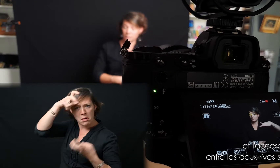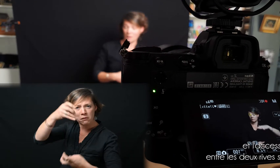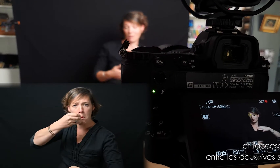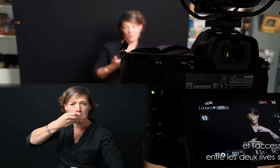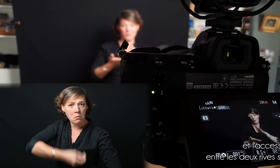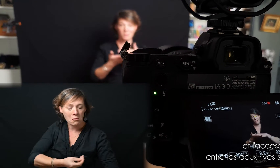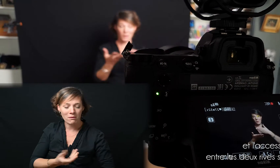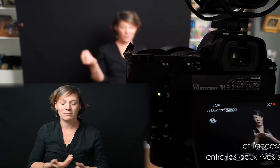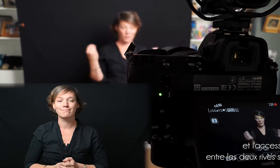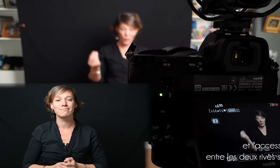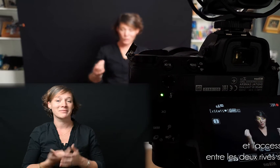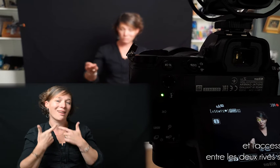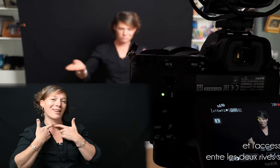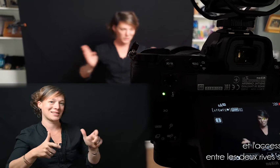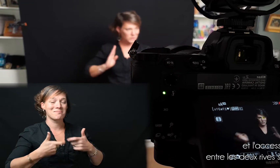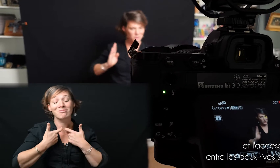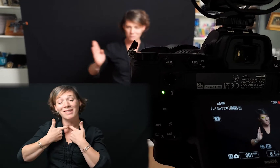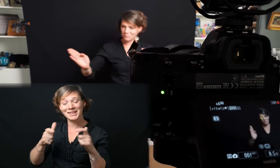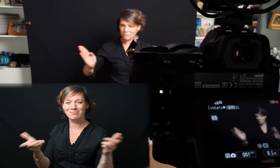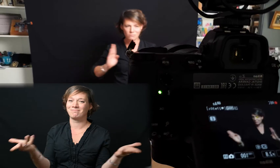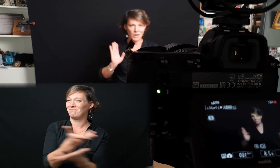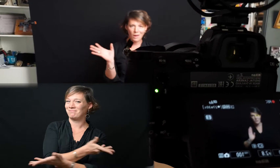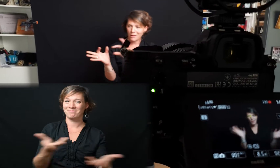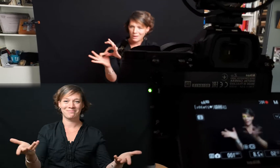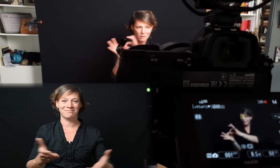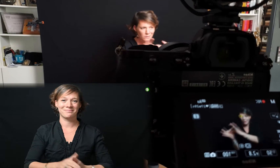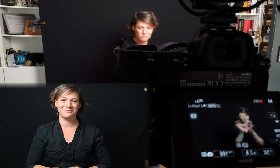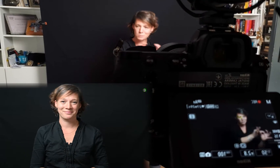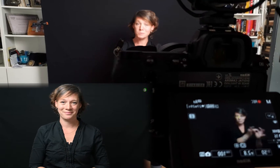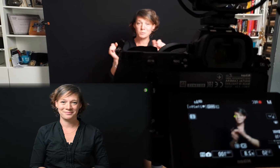et l'accessibilité entre les deux rives se fait.